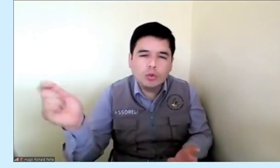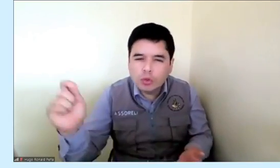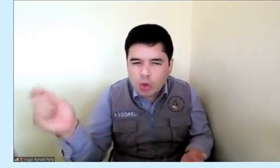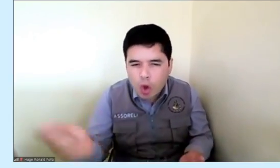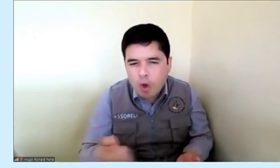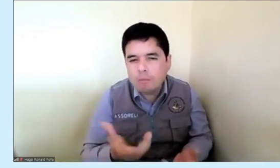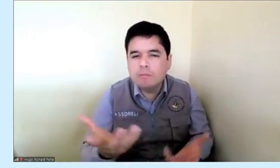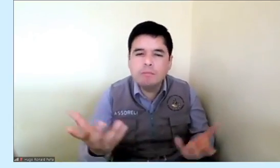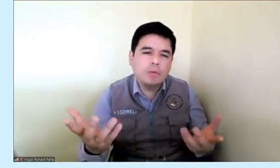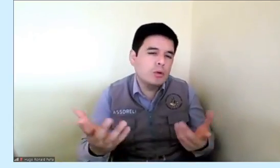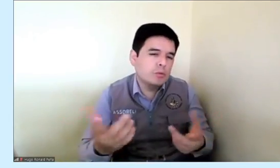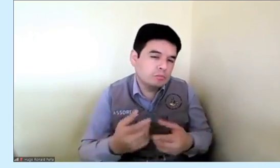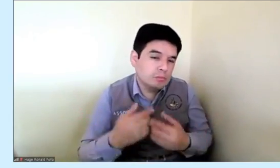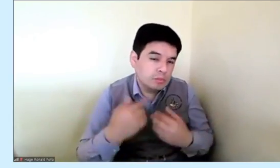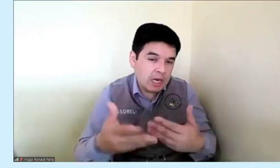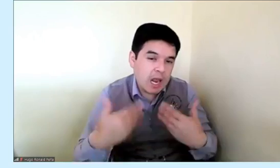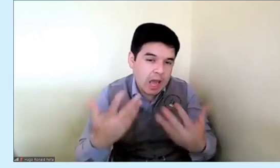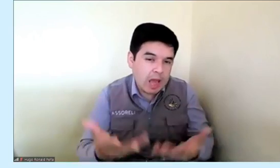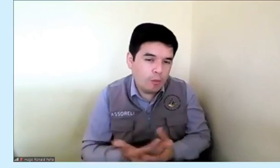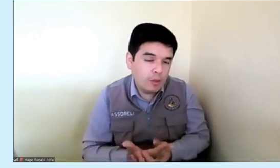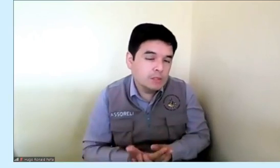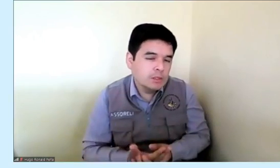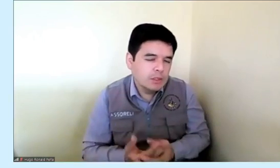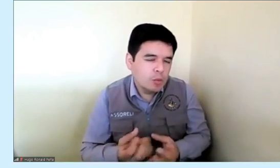Muñecos, botecitos, trompos.